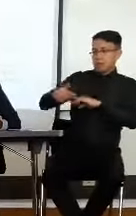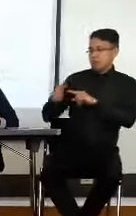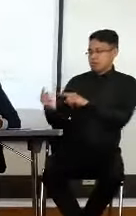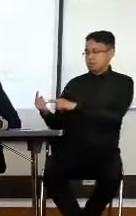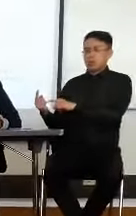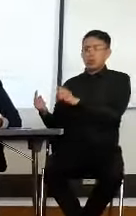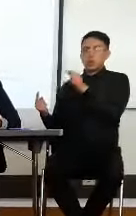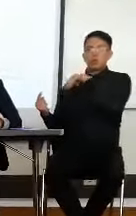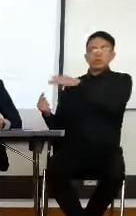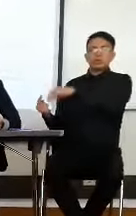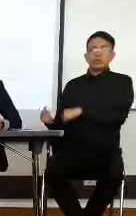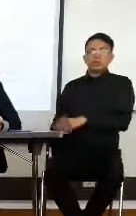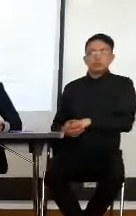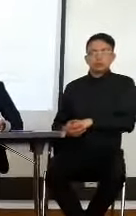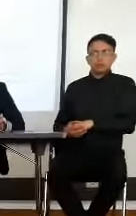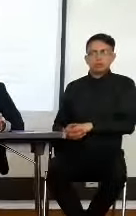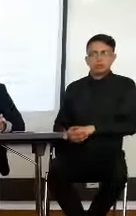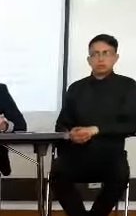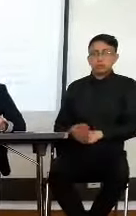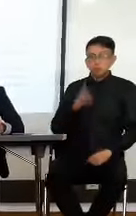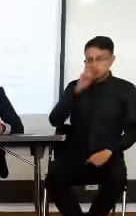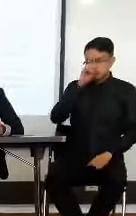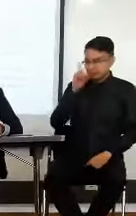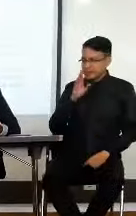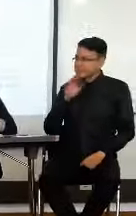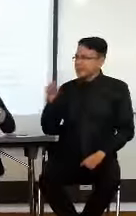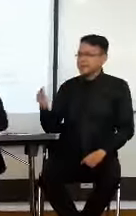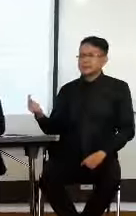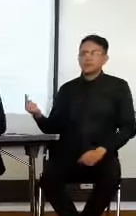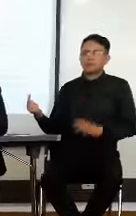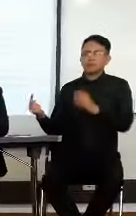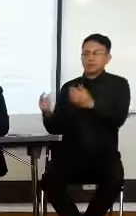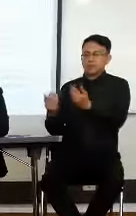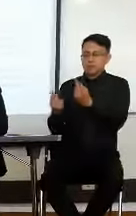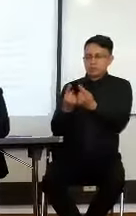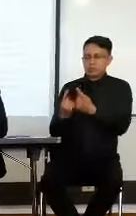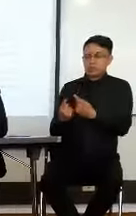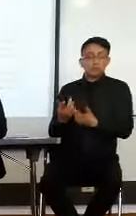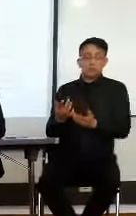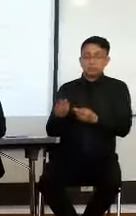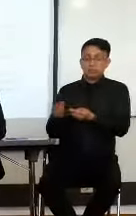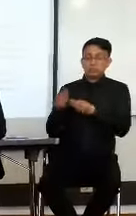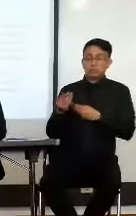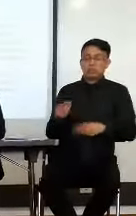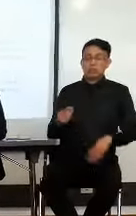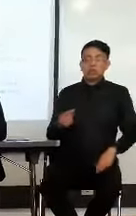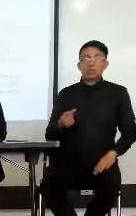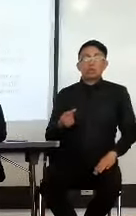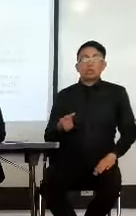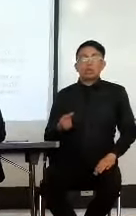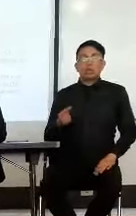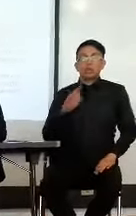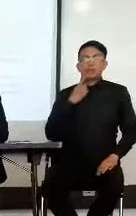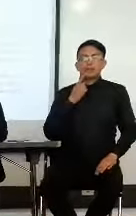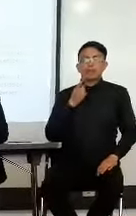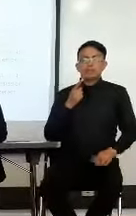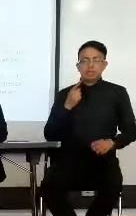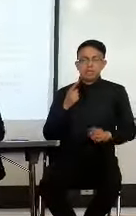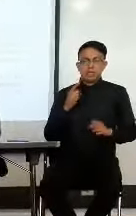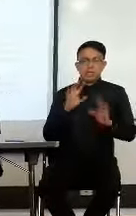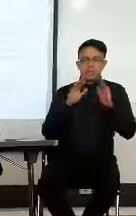va, ¿cierto? No sabemos quién es. Y entonces llega con una documentación que dice discapacidad severa, profunda,